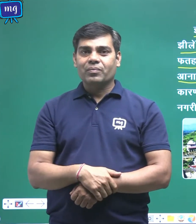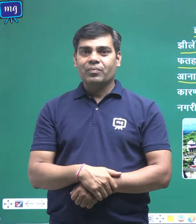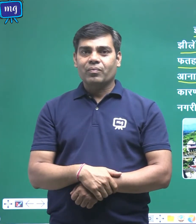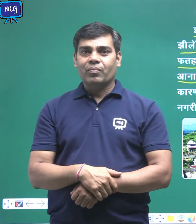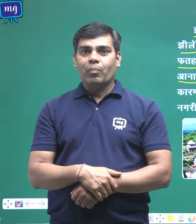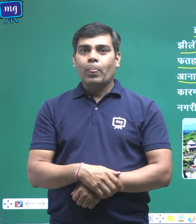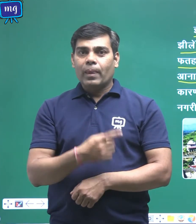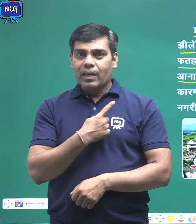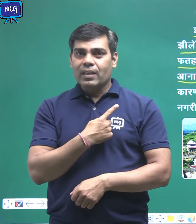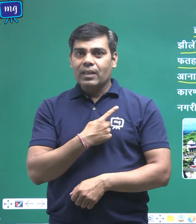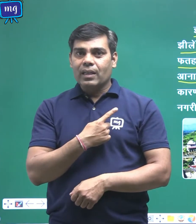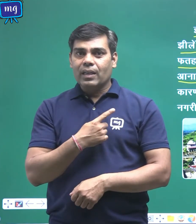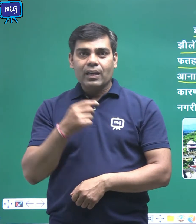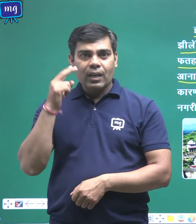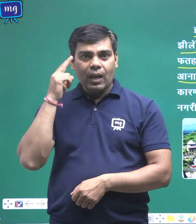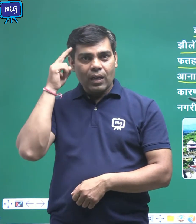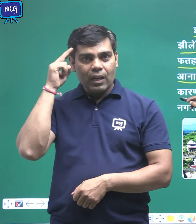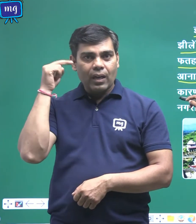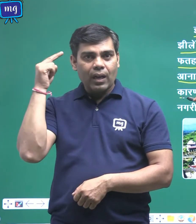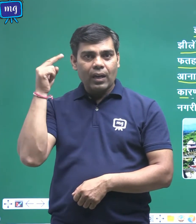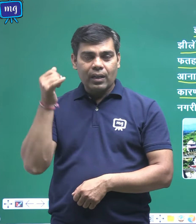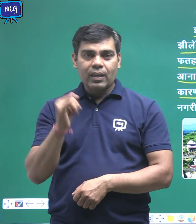इनके कारण ही